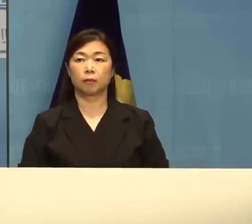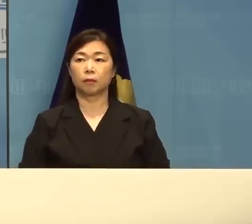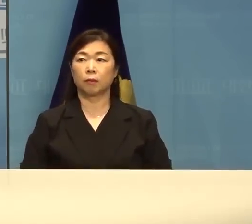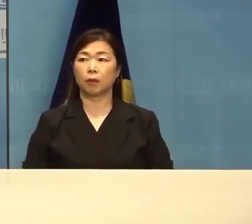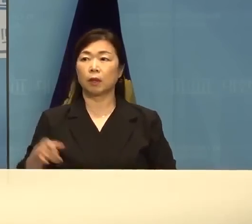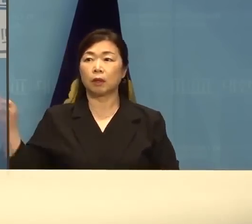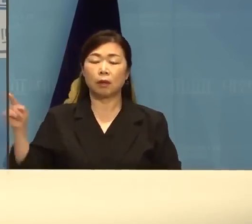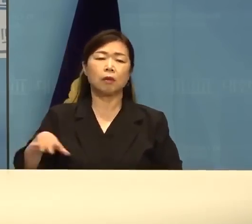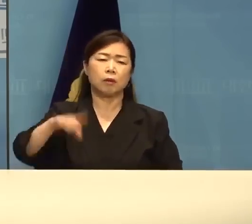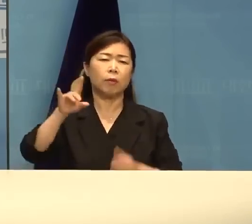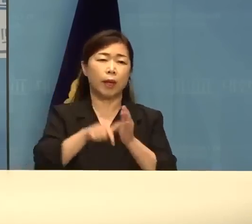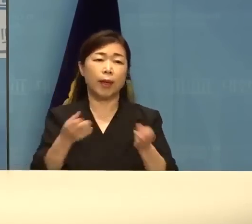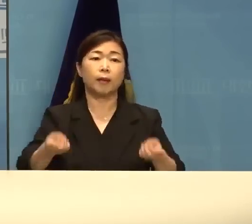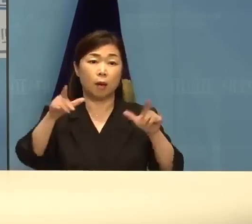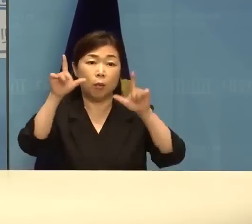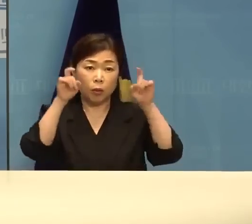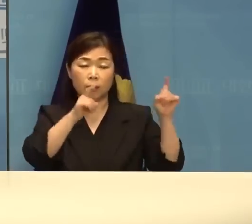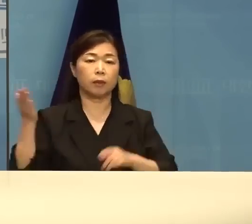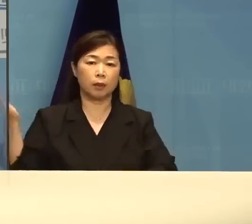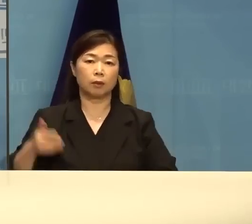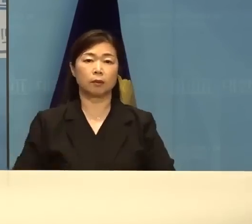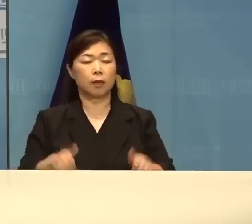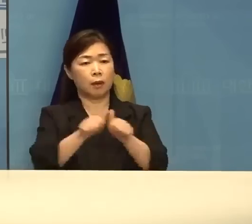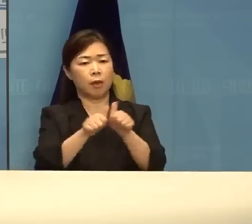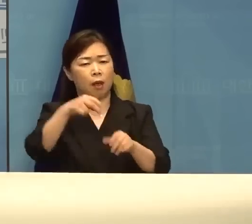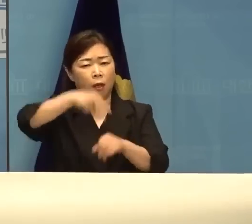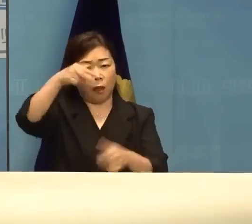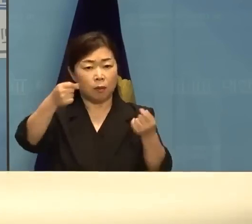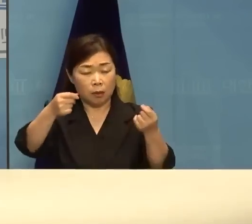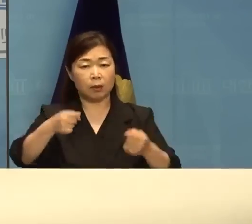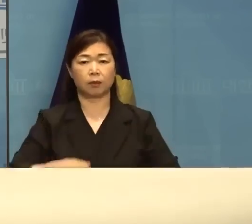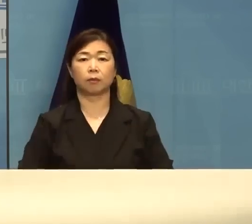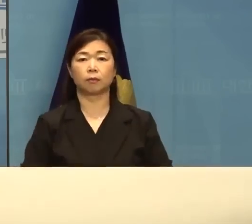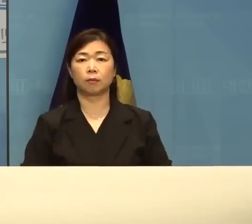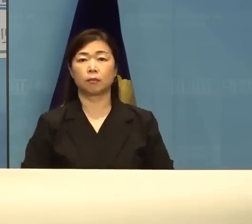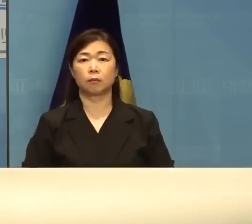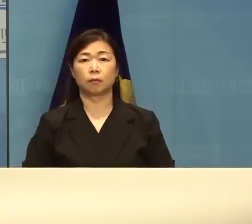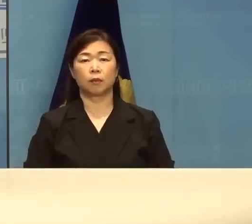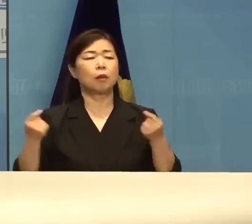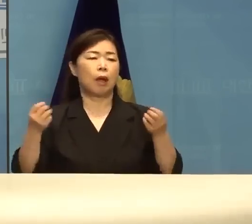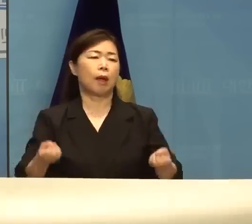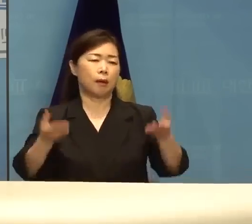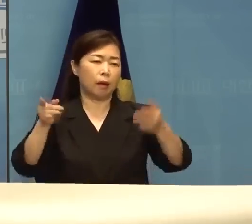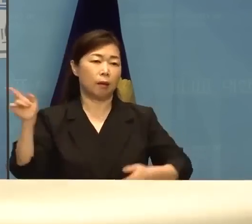이건 초창기 때 모습입니다. 이렇게 남자들이 거의 반열차로 올라왔죠. 이렇게 진행이